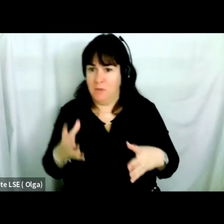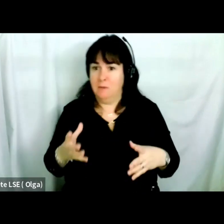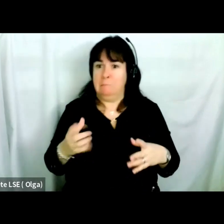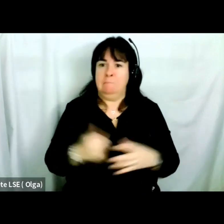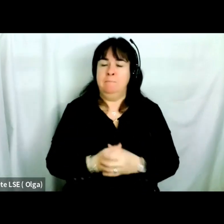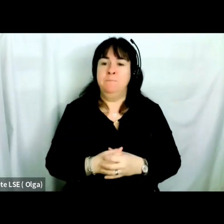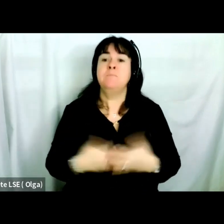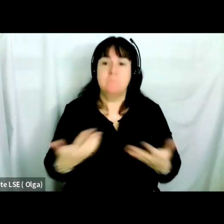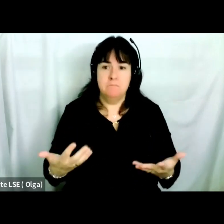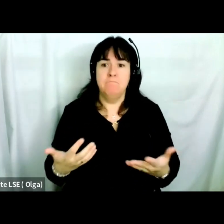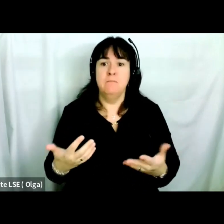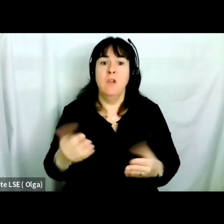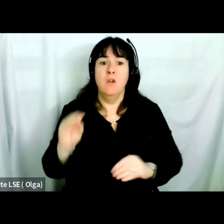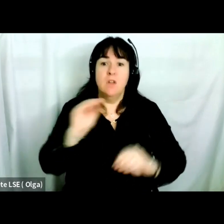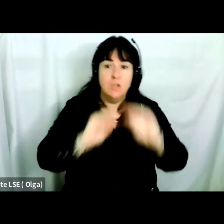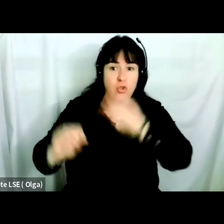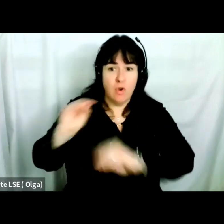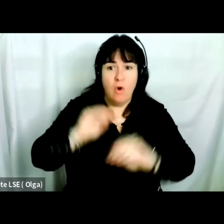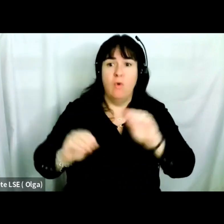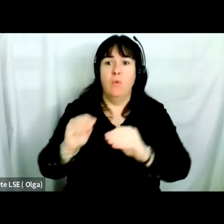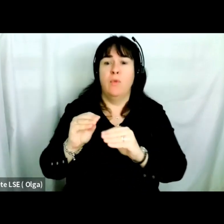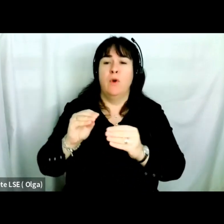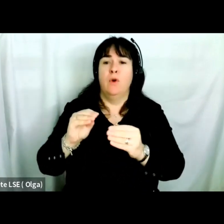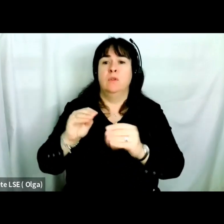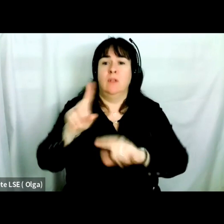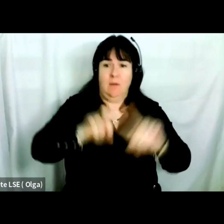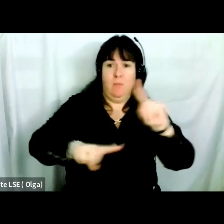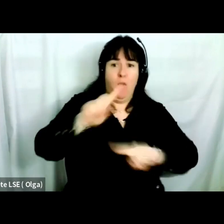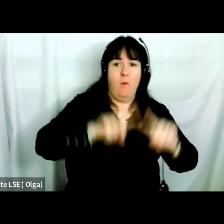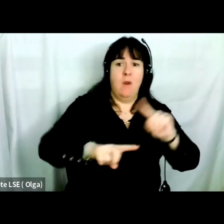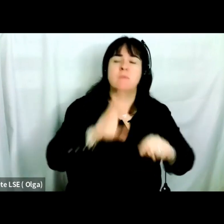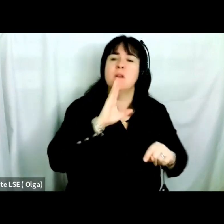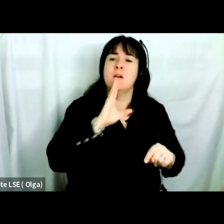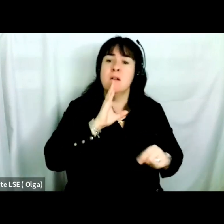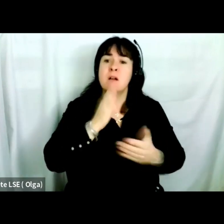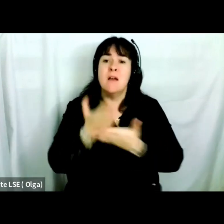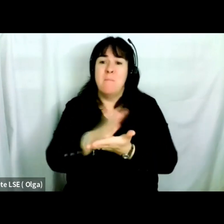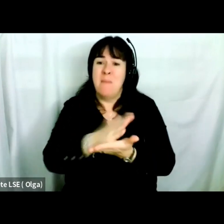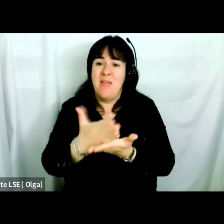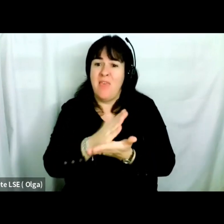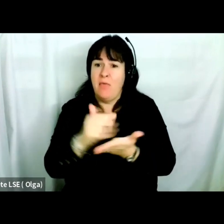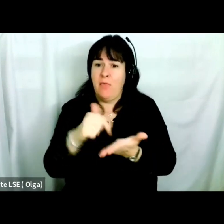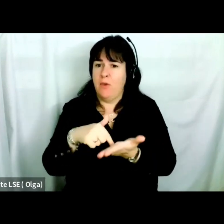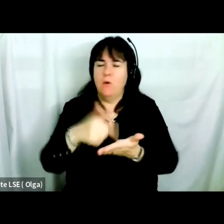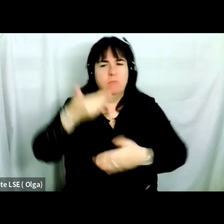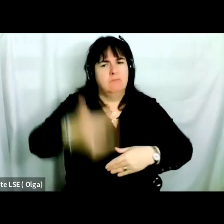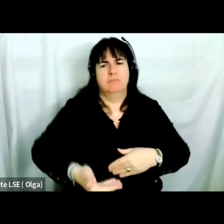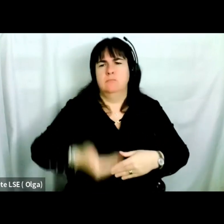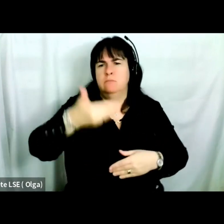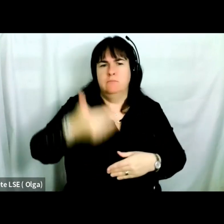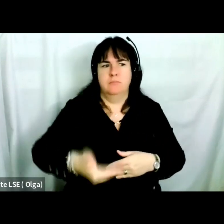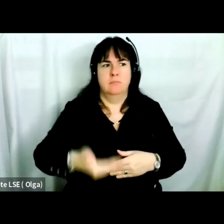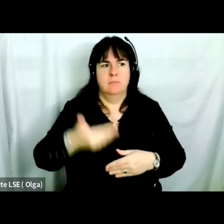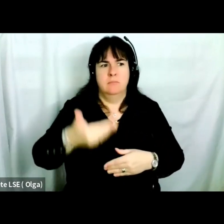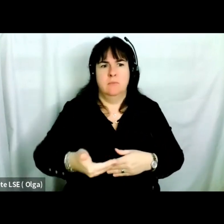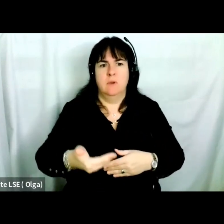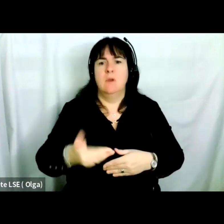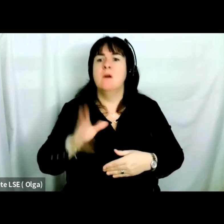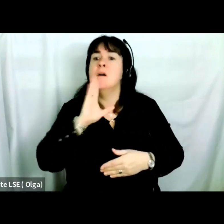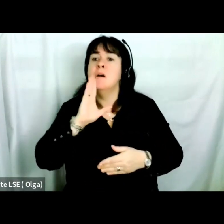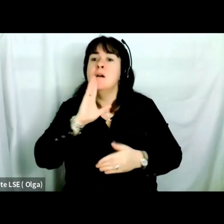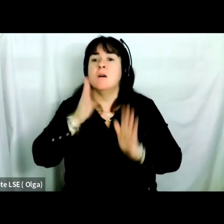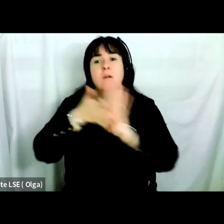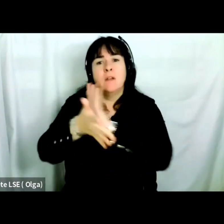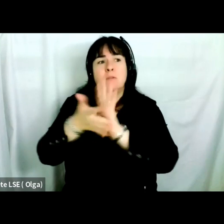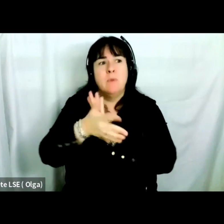de conflictos, aparte de la mediación, que para nosotros en el Colegio de Abogados es una herramienta fundamental y es lo que os va a contar Marisol,